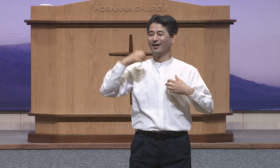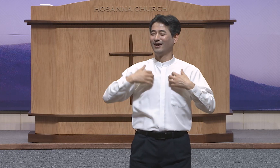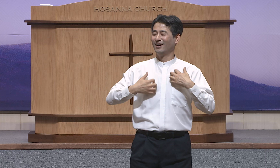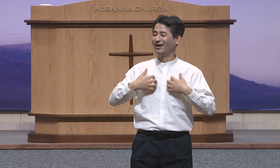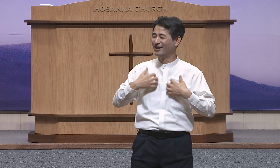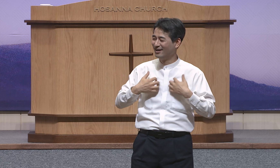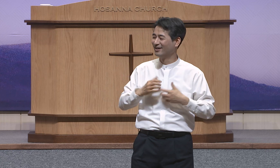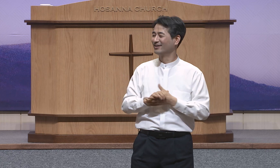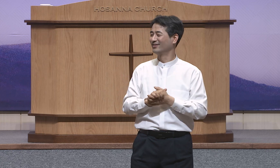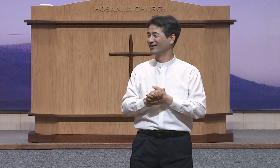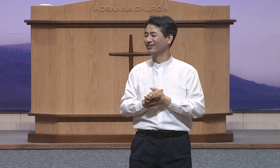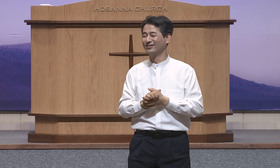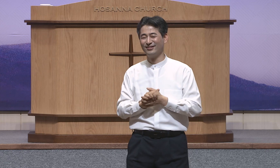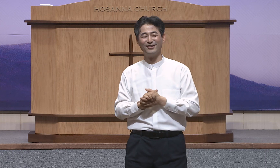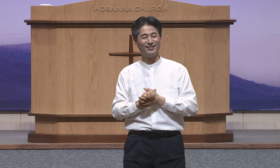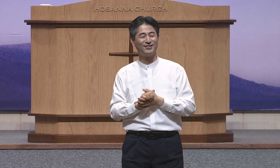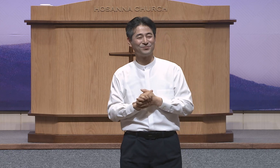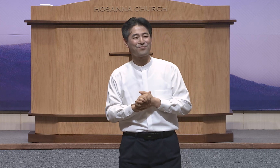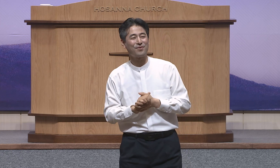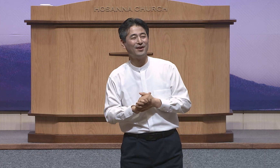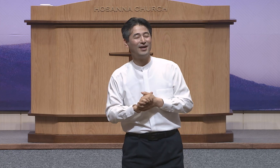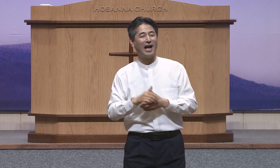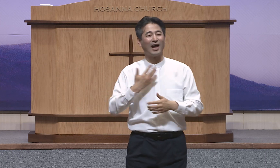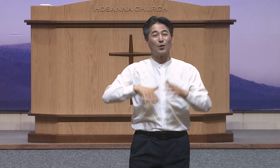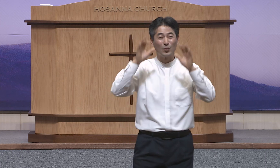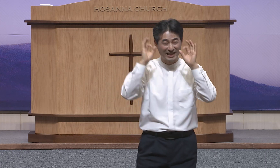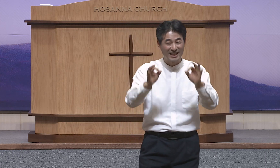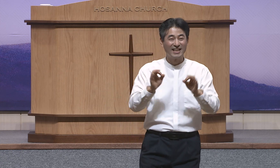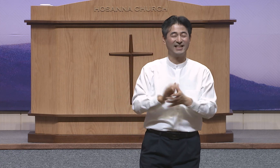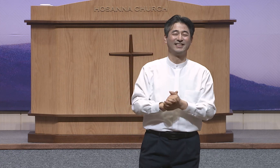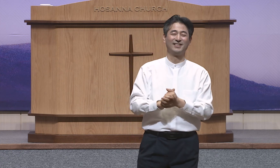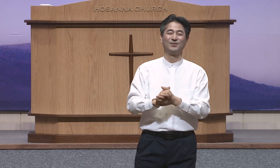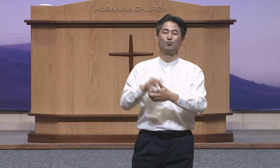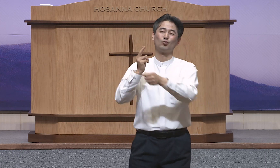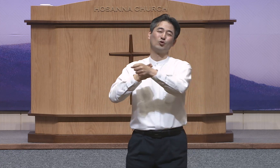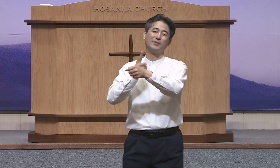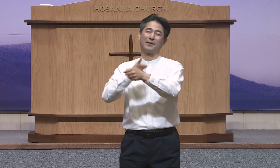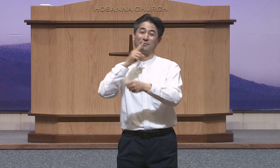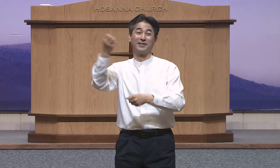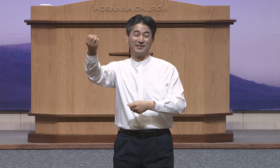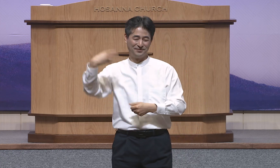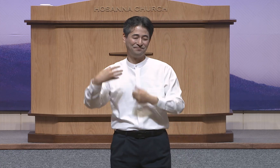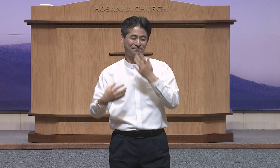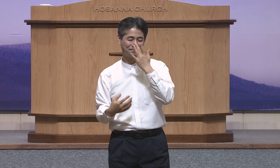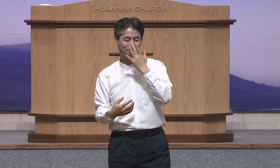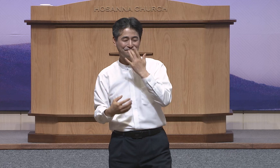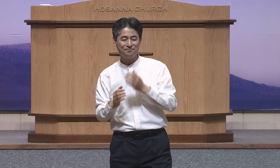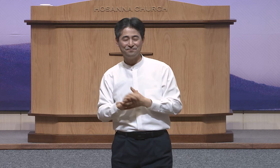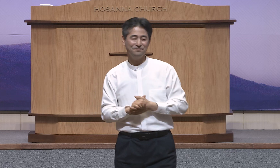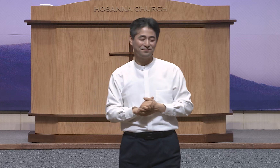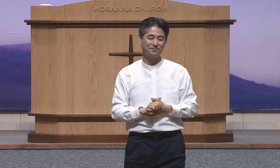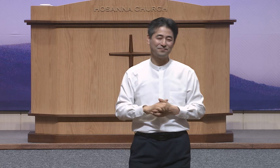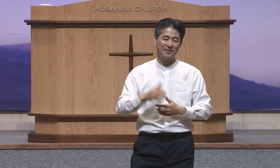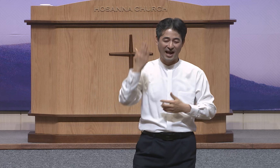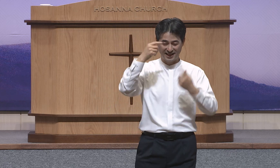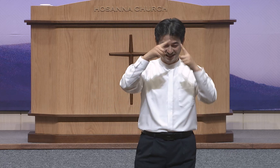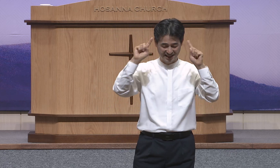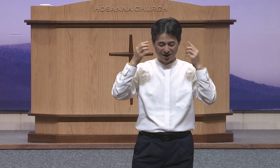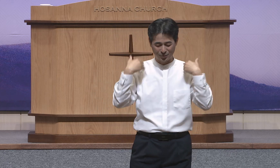기뻤죠. 합격을 했으니까. 알고 보니 교수님께서 말씀하시기를